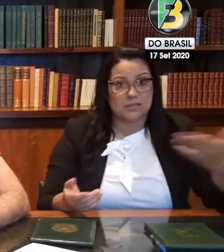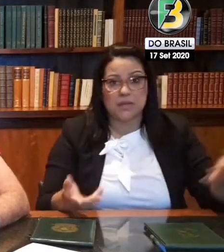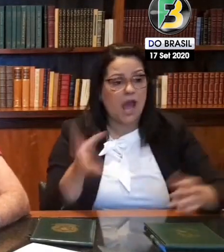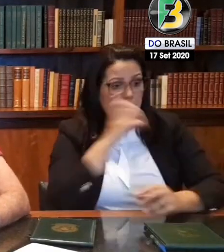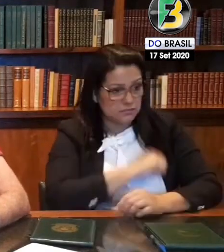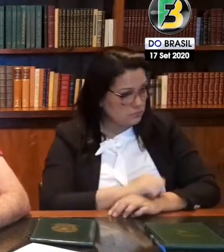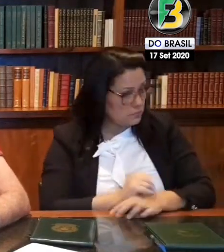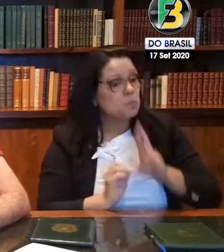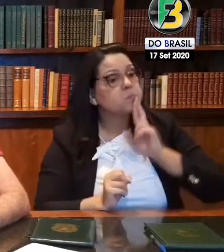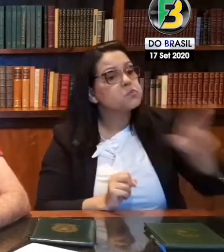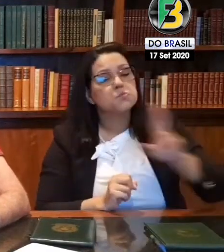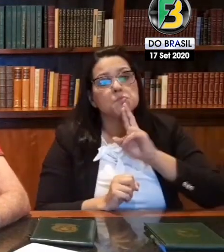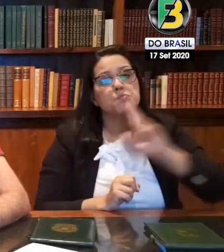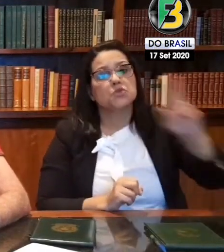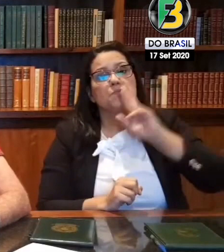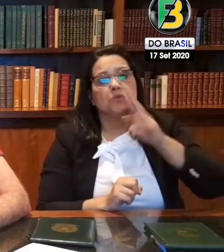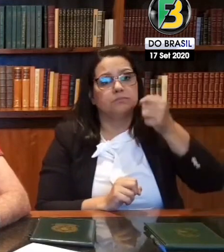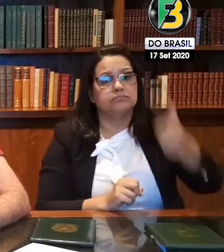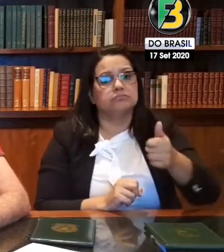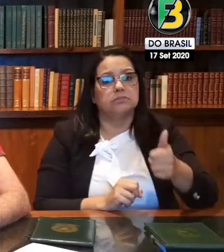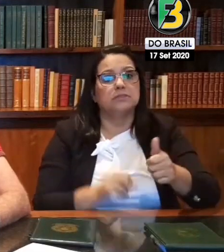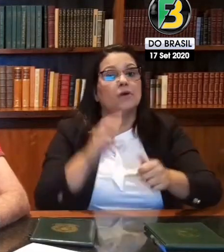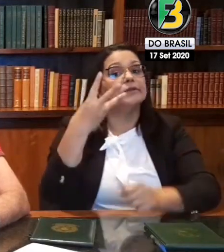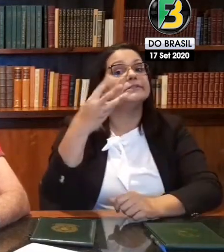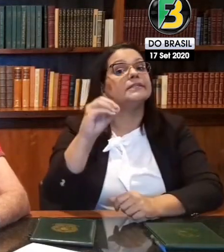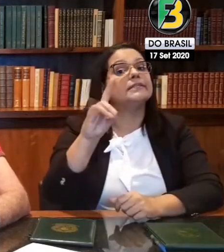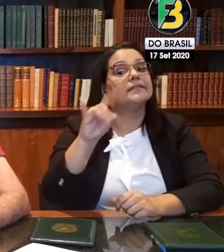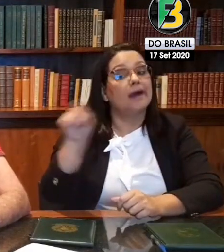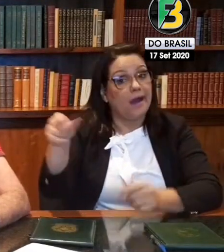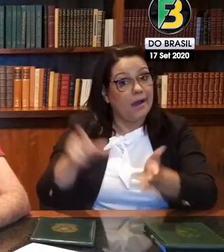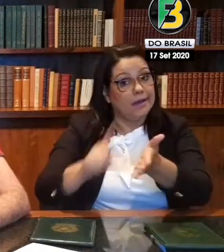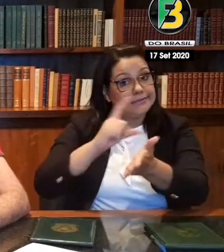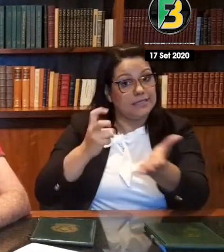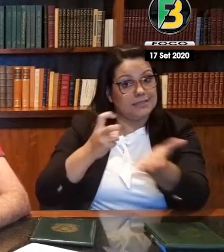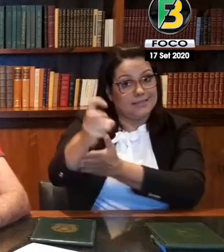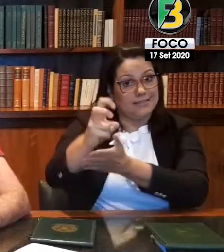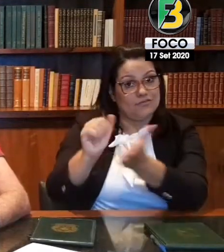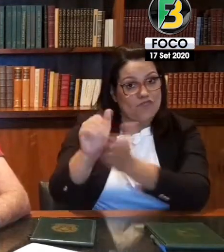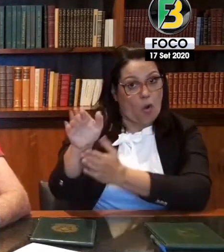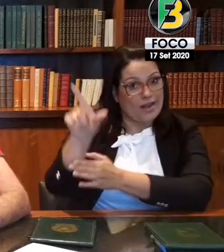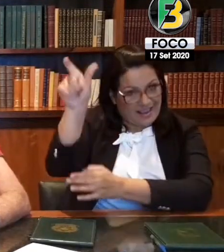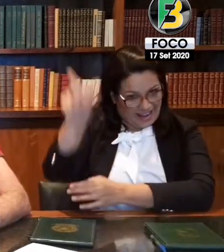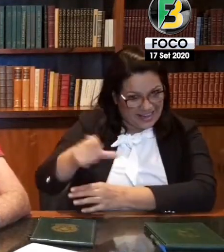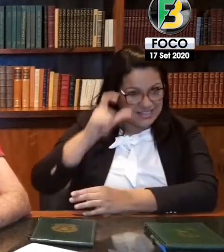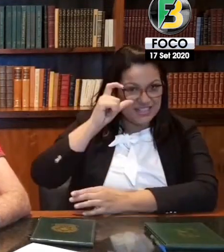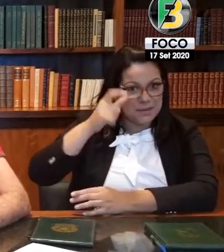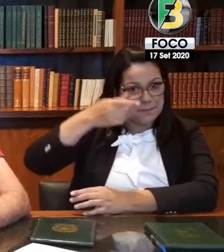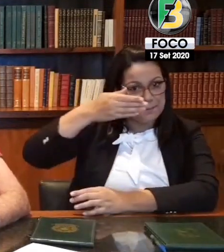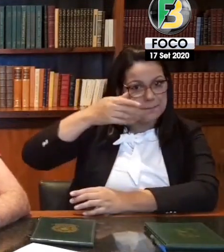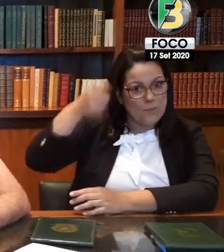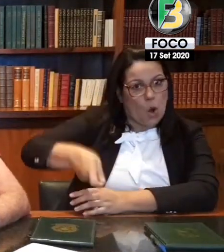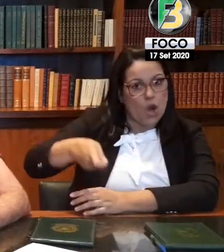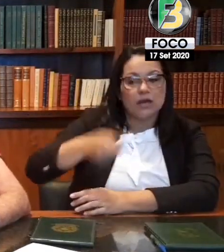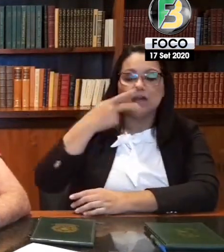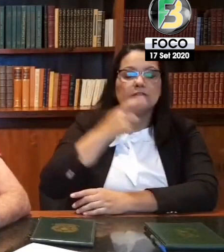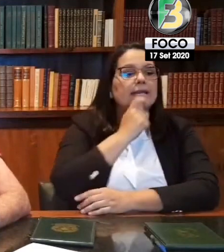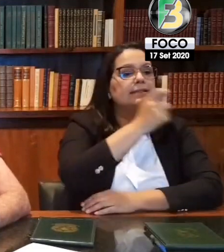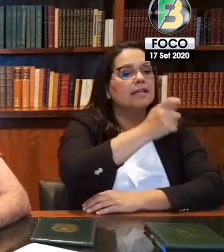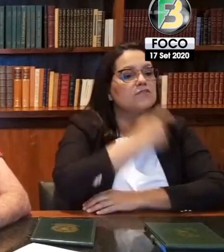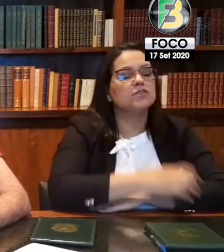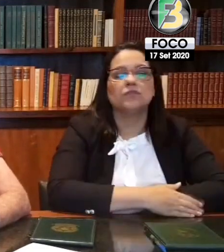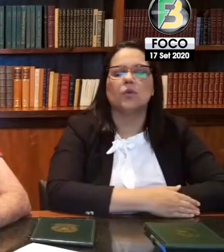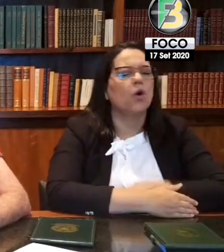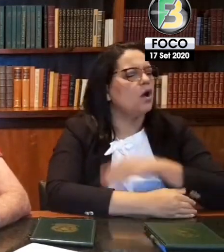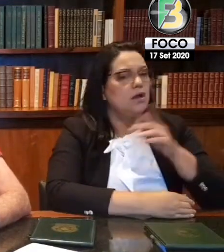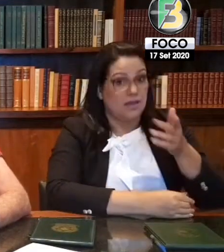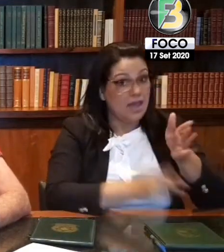rapidamente. Olha, 30 dias antes de ir embora, ele deu uma entrevista dizendo que eu nunca havia